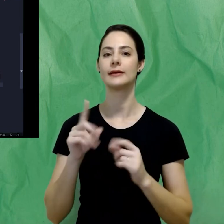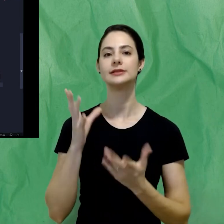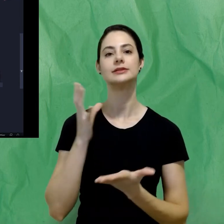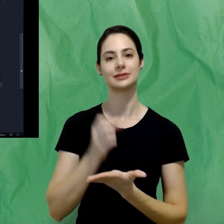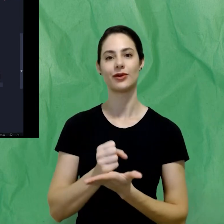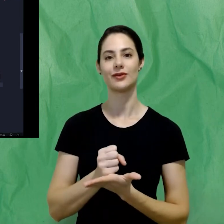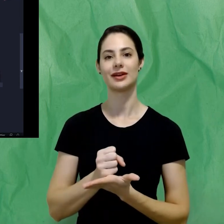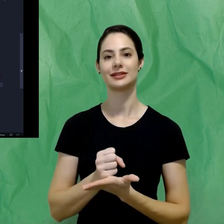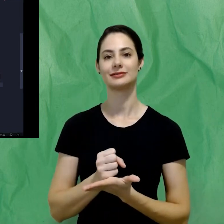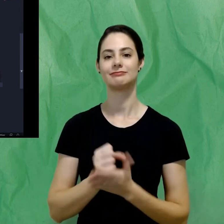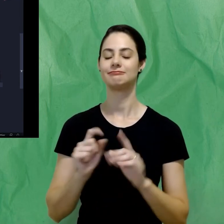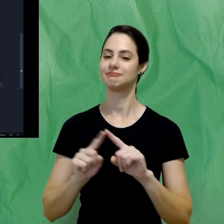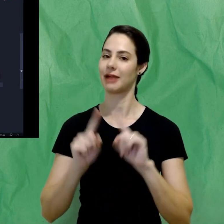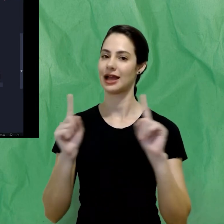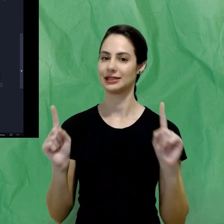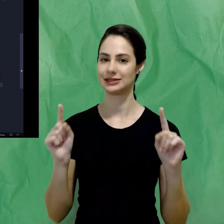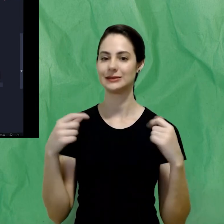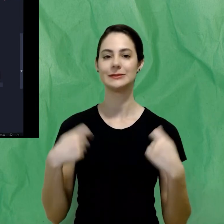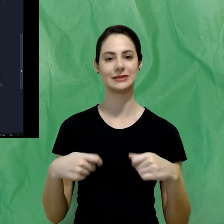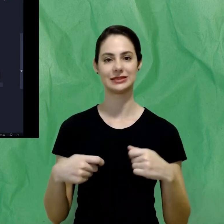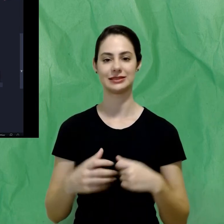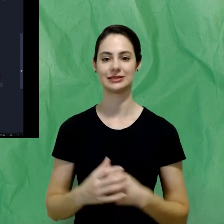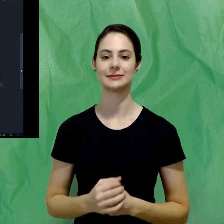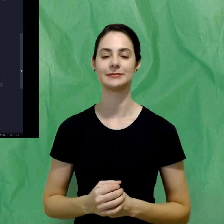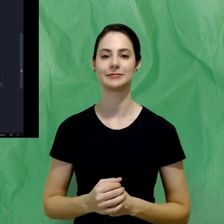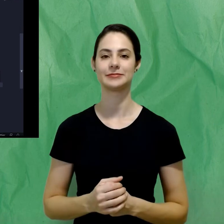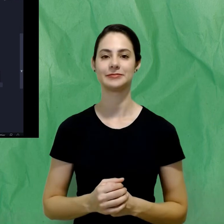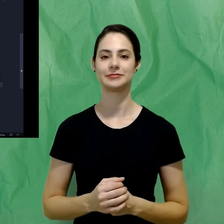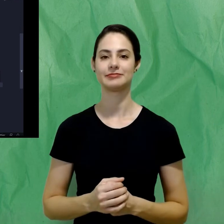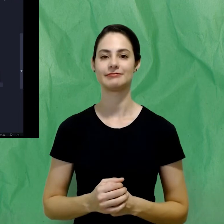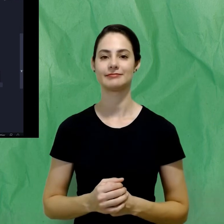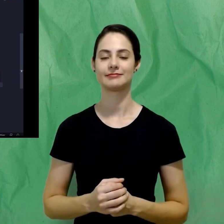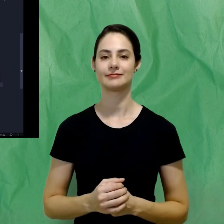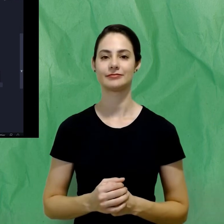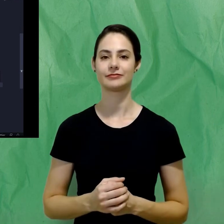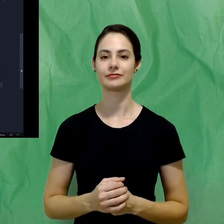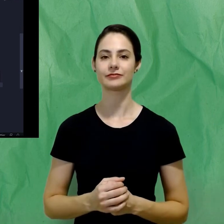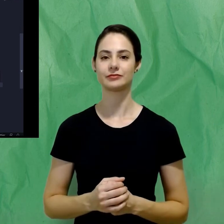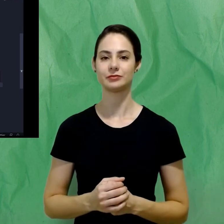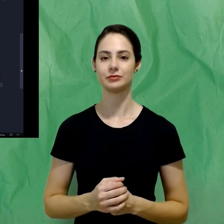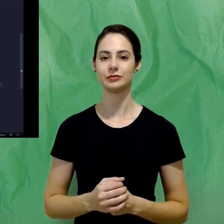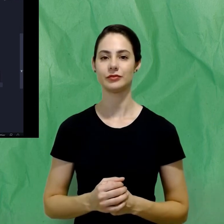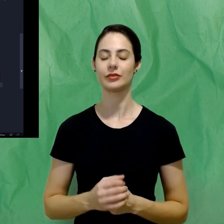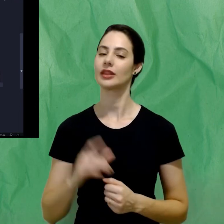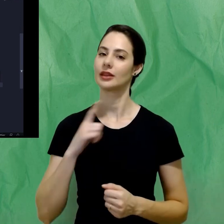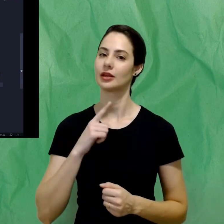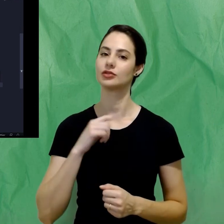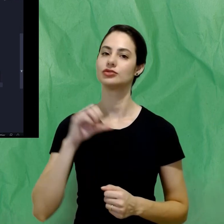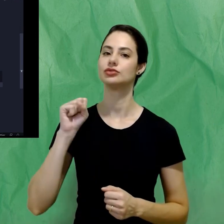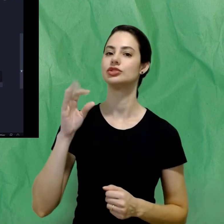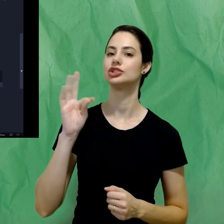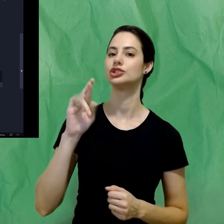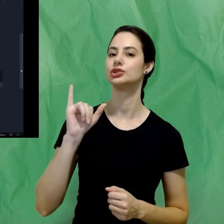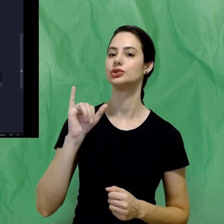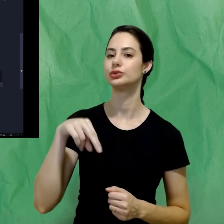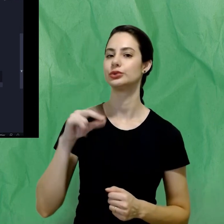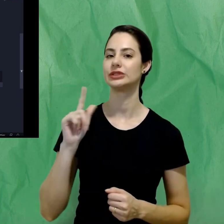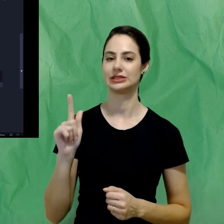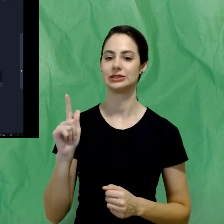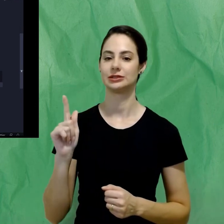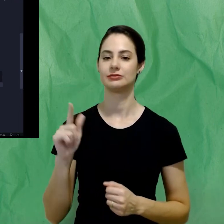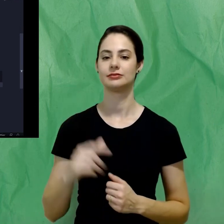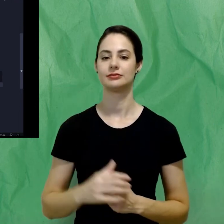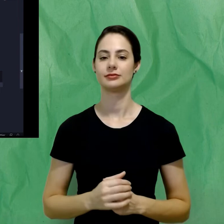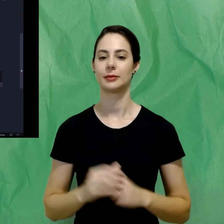salvar. Só que esse conteúdo ele precisa ser um objeto com string. Então vou colocar aqui um